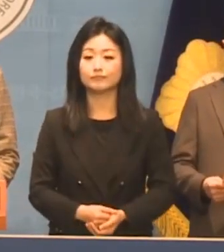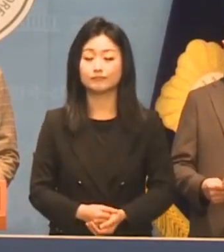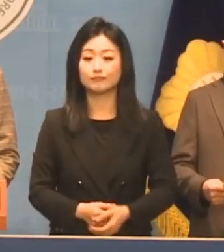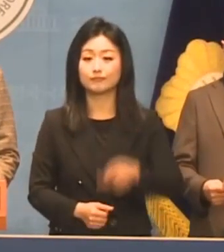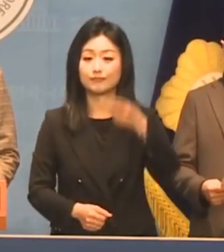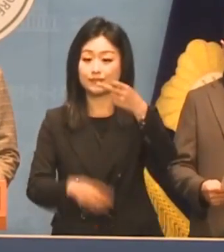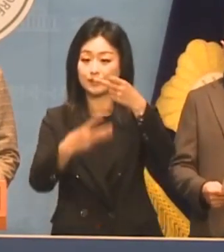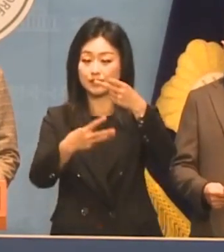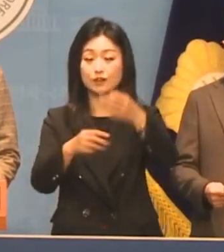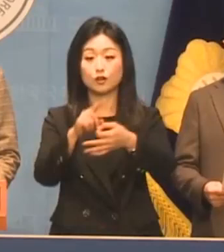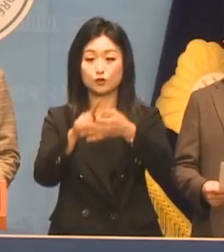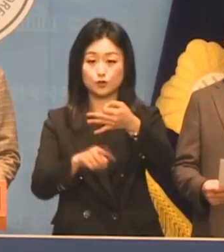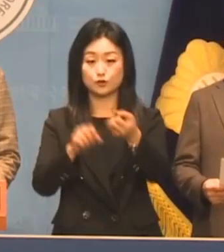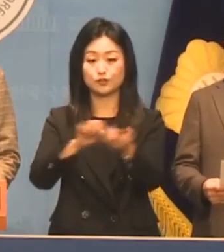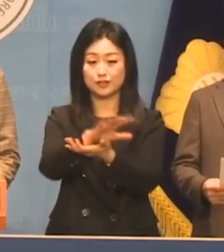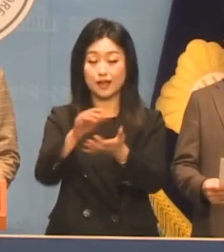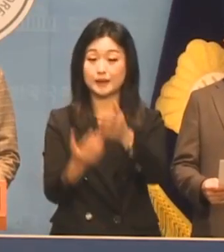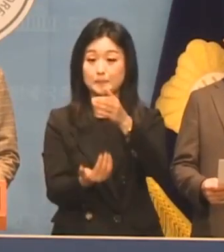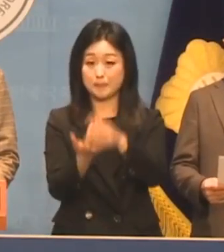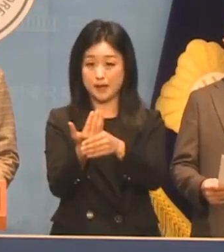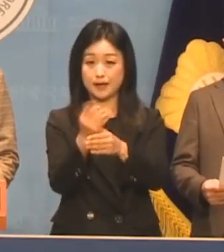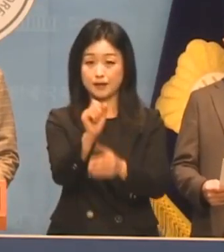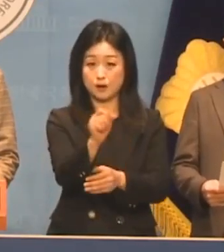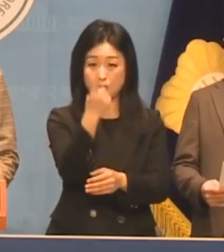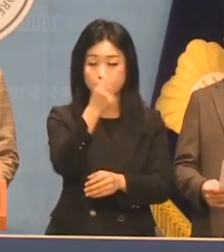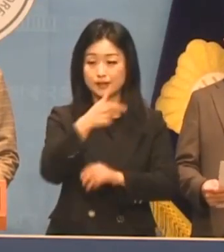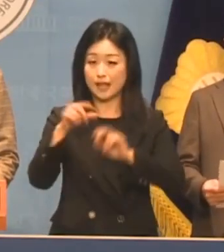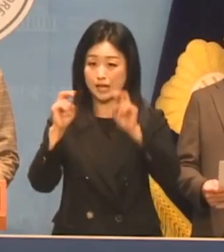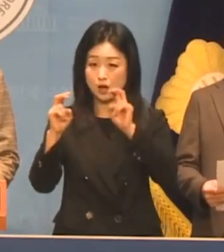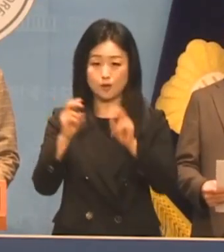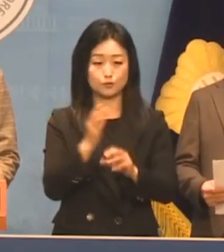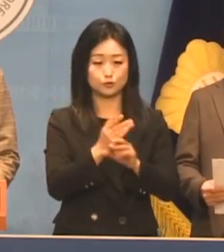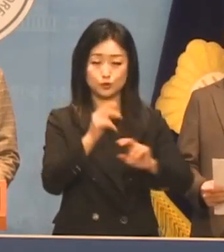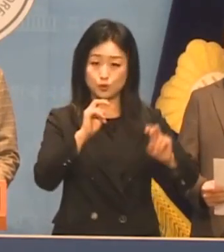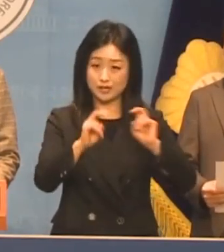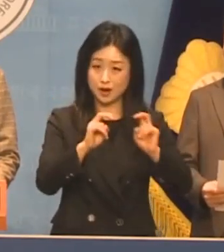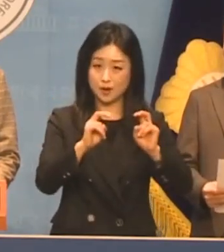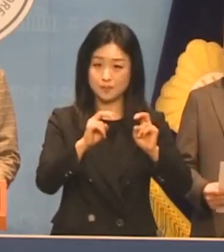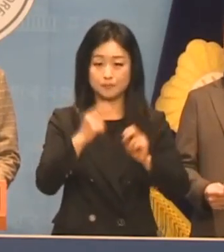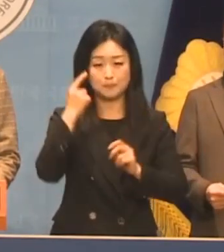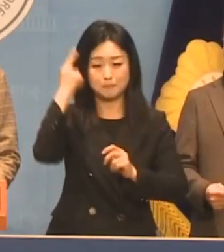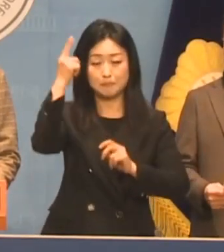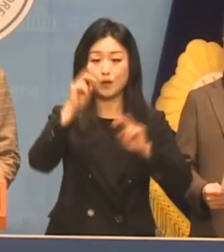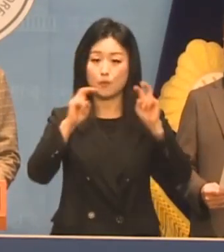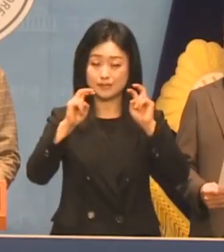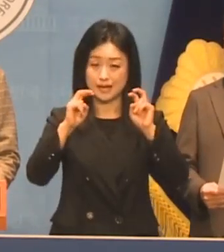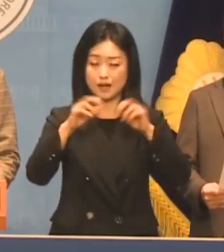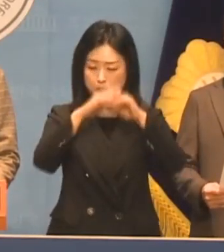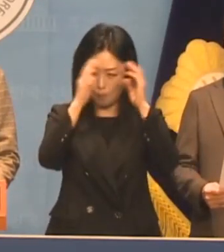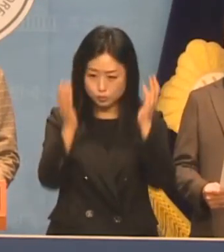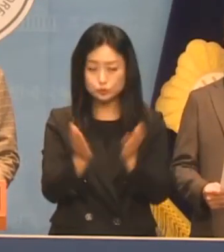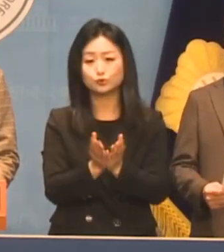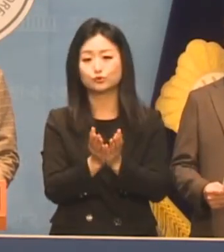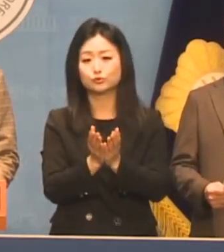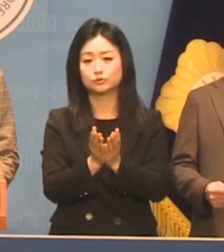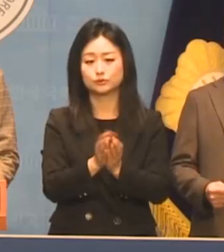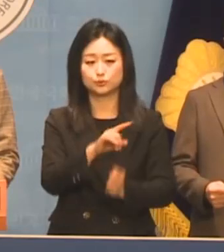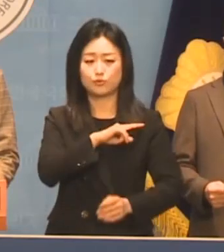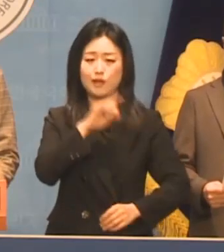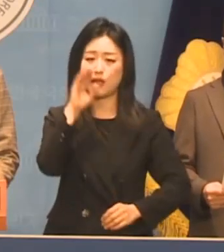12.3 윤석열 내란 사태 이후 대기업, 중소기업, 벤처기업 모두가 최악의 벼랑